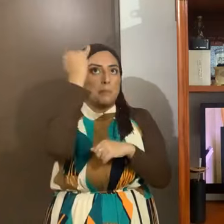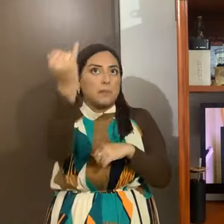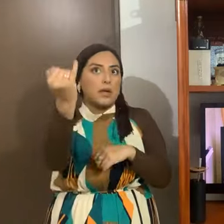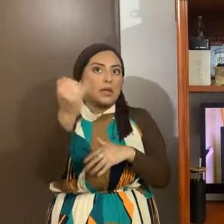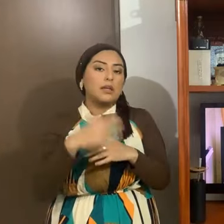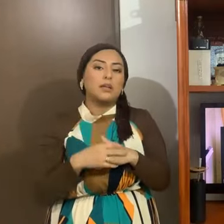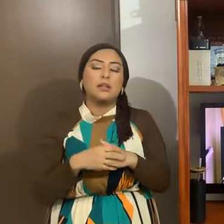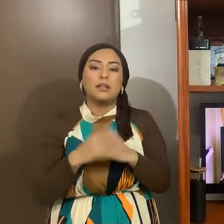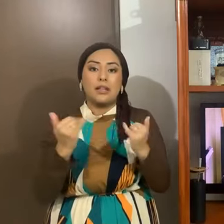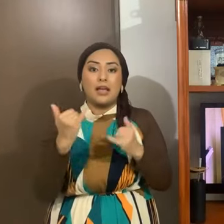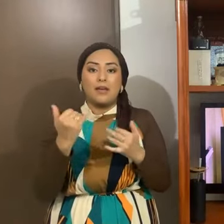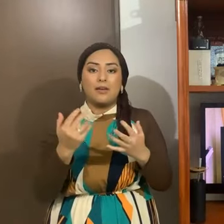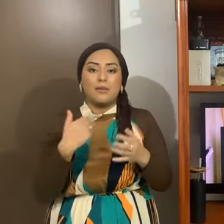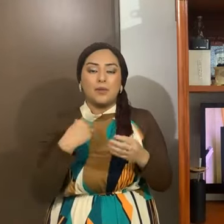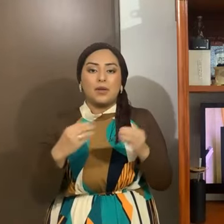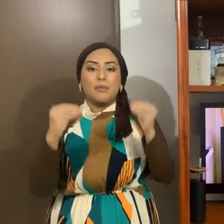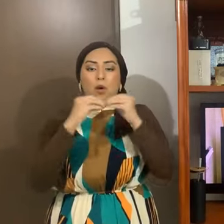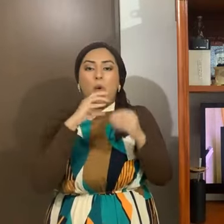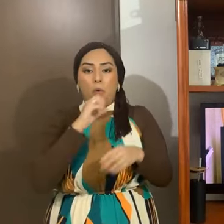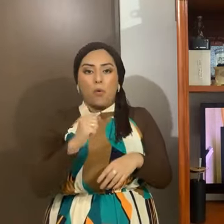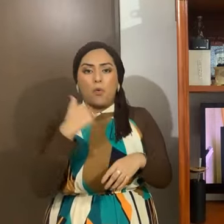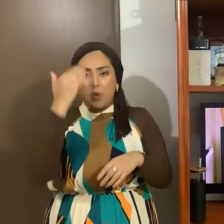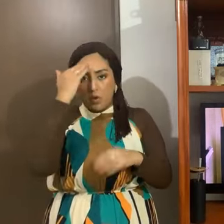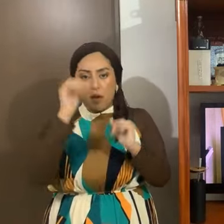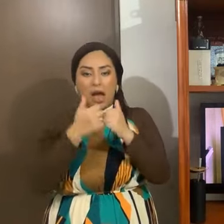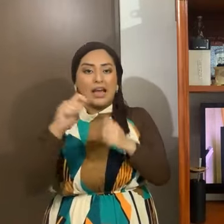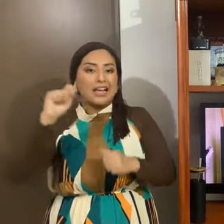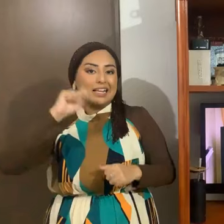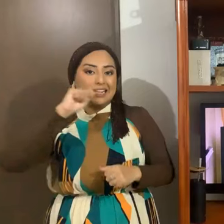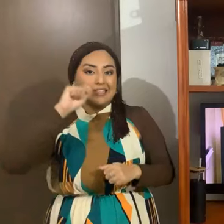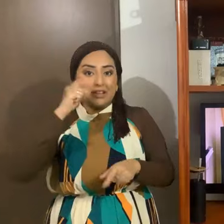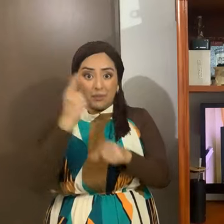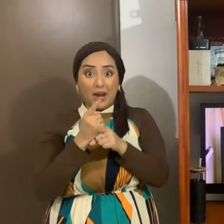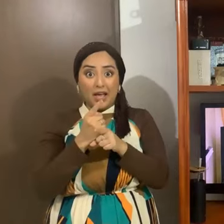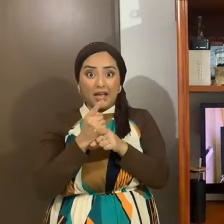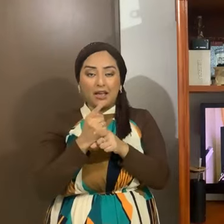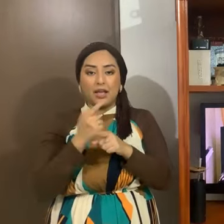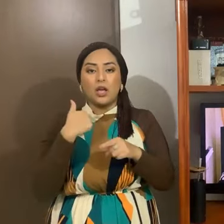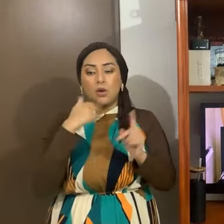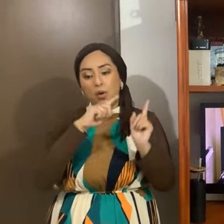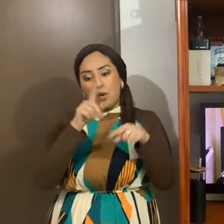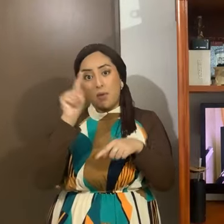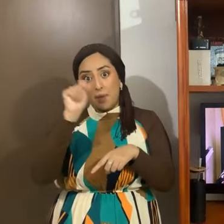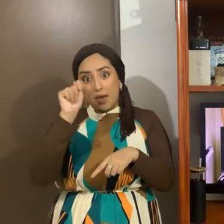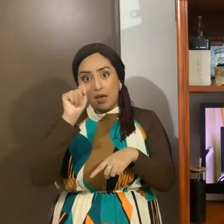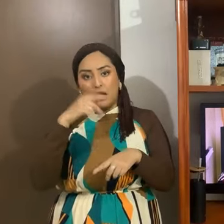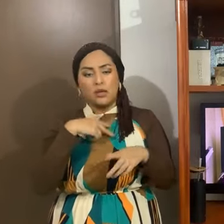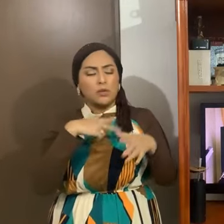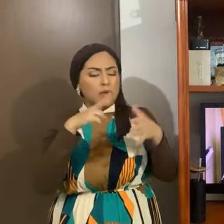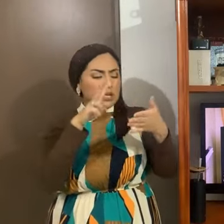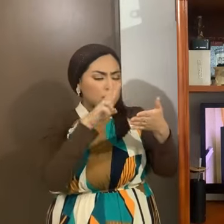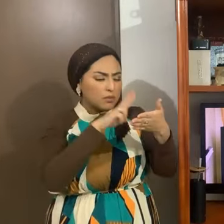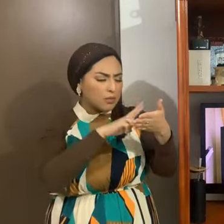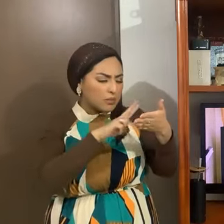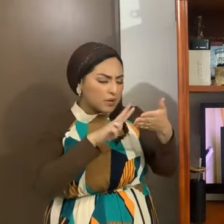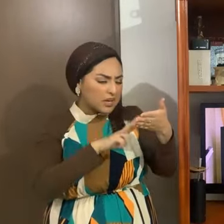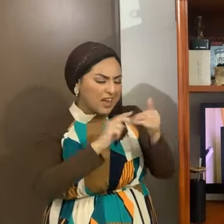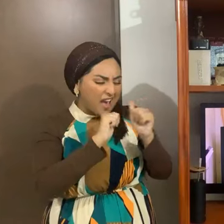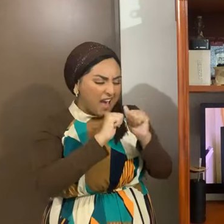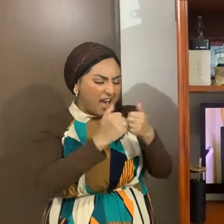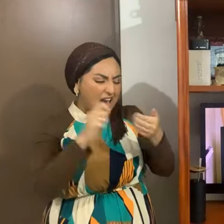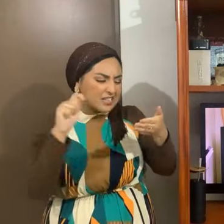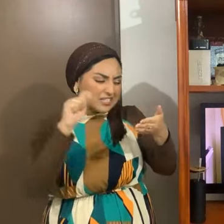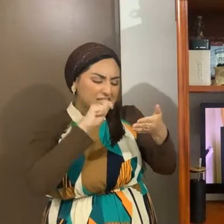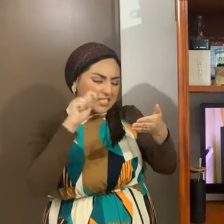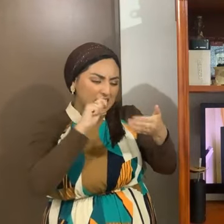Imagínense, ahora ya de grandes, pues todos sabemos lavarnos los dientes. Que fuéramos al baño y tuviéramos que leer un instructivo.